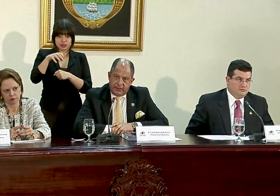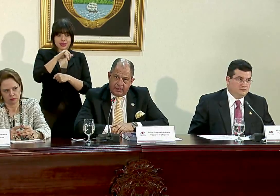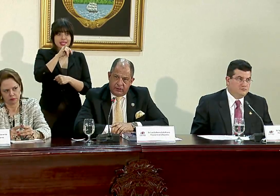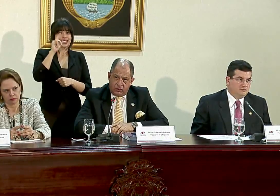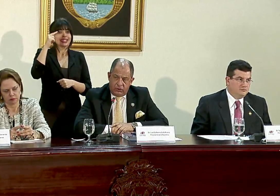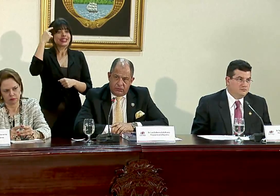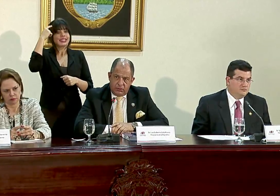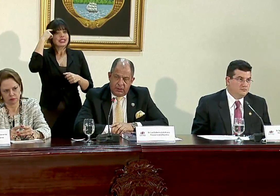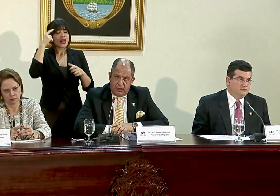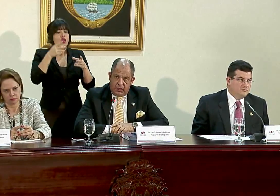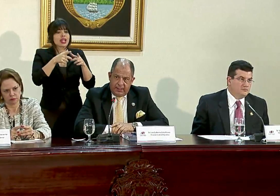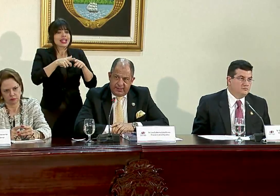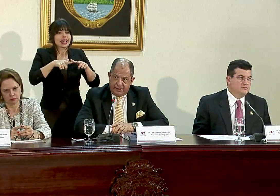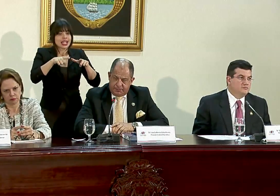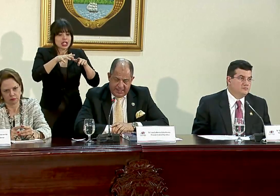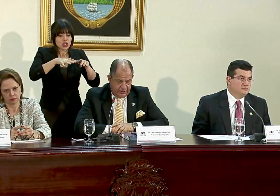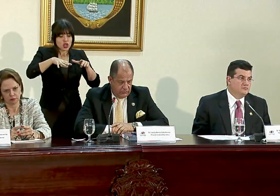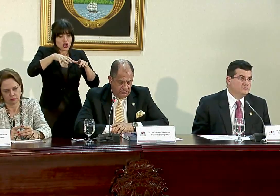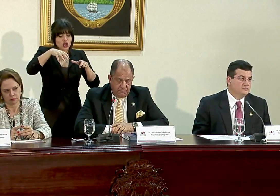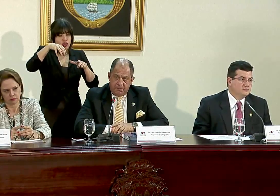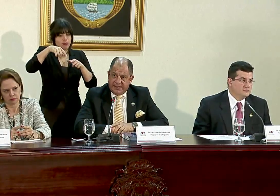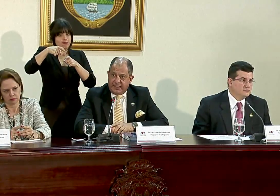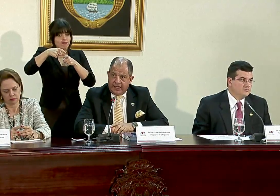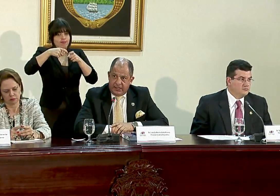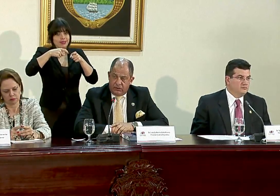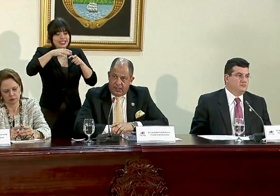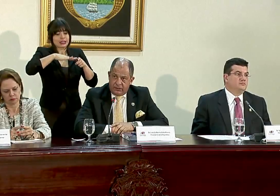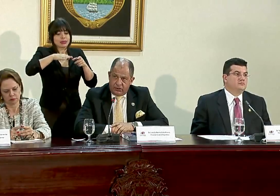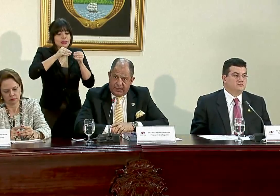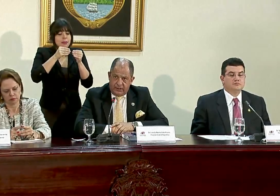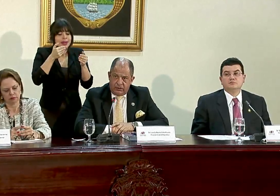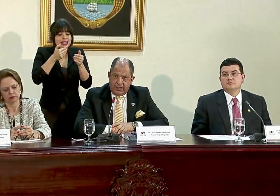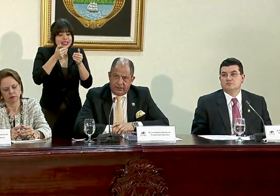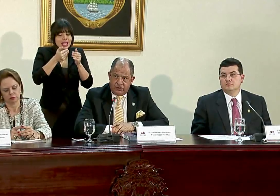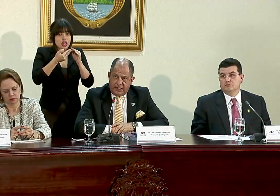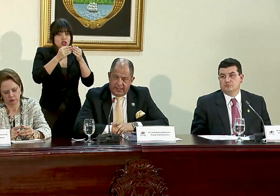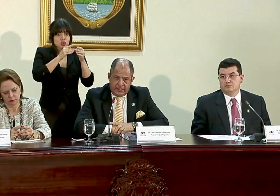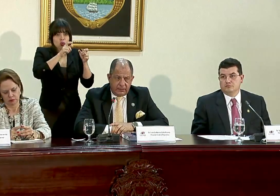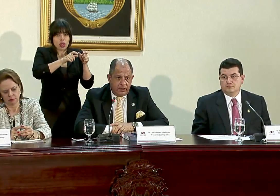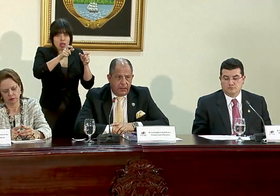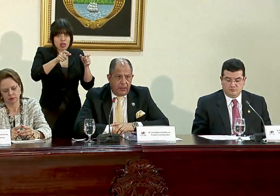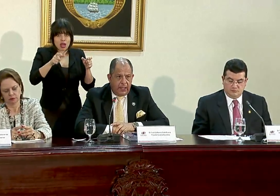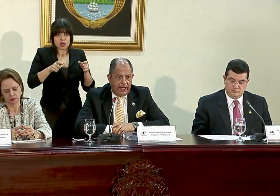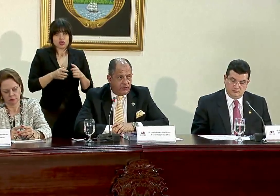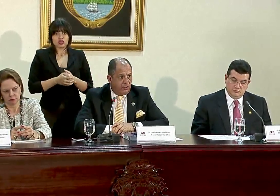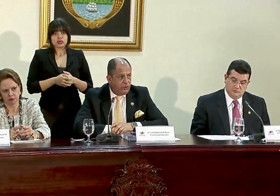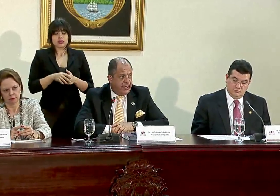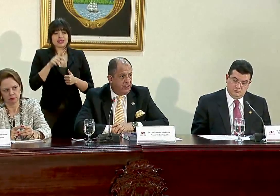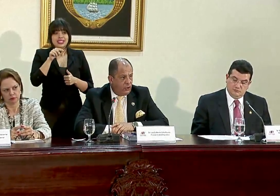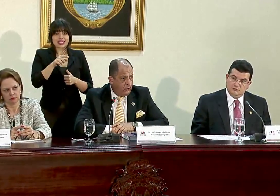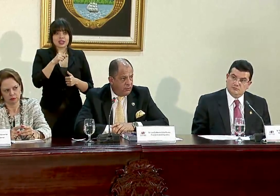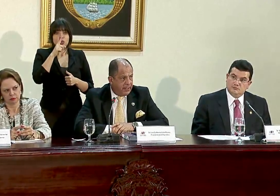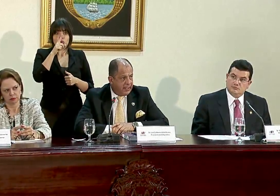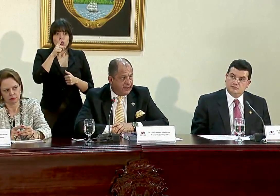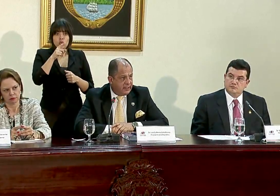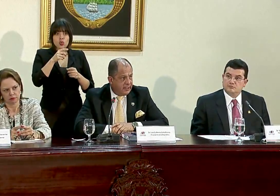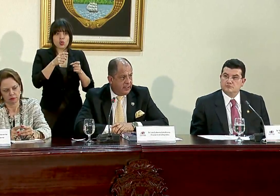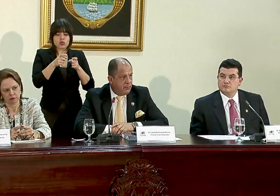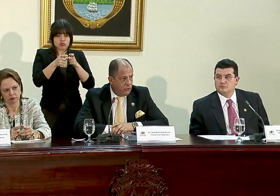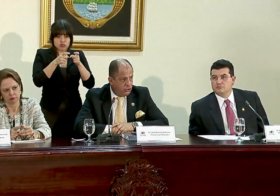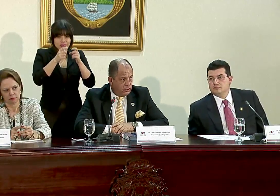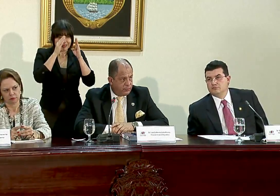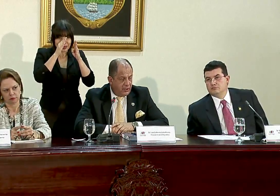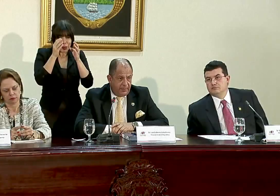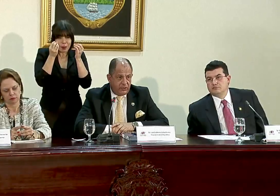el estado en el territorio es el espacio más cercano al ciudadano a la ciudadana es un lugar idóneo para que se